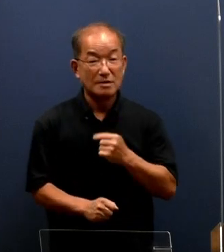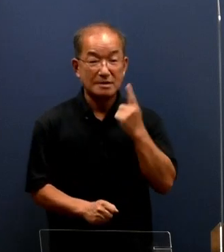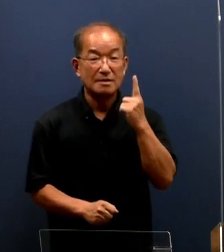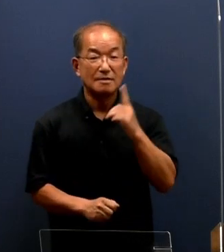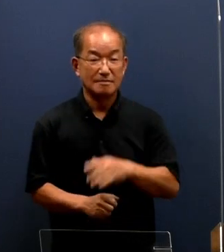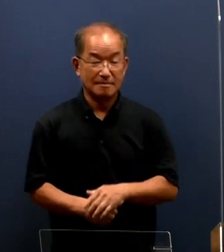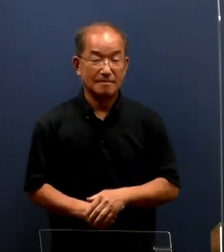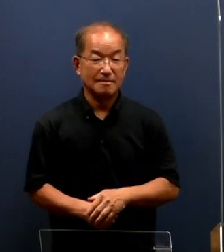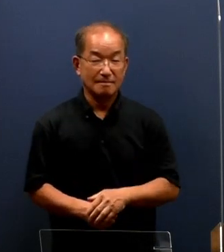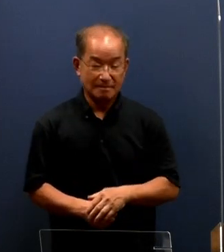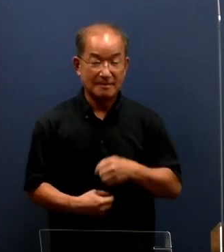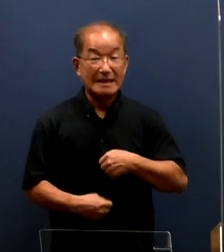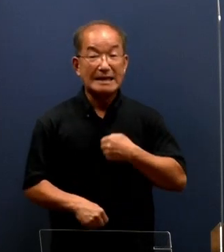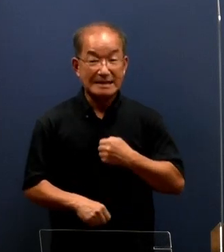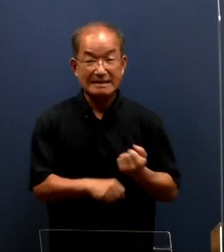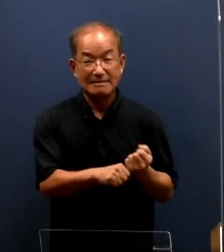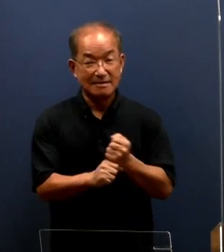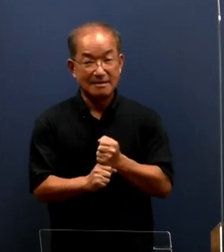性格のせいに